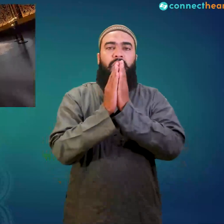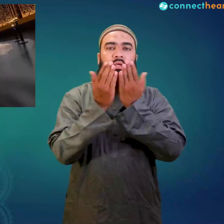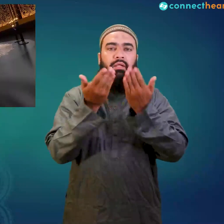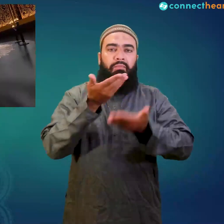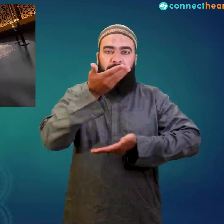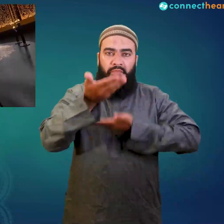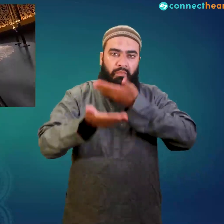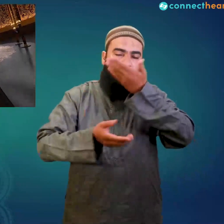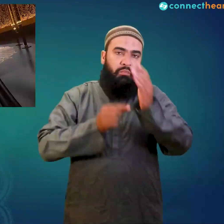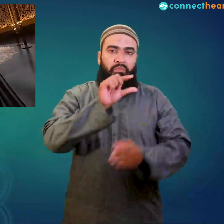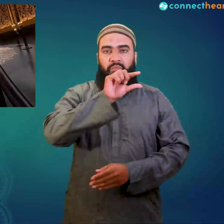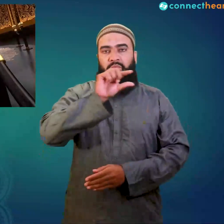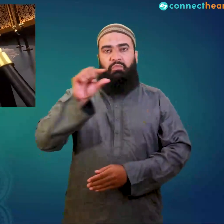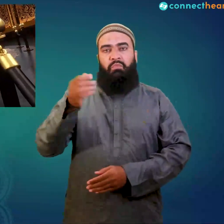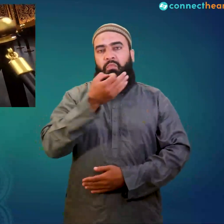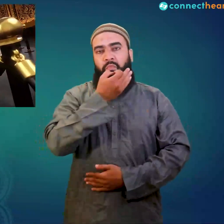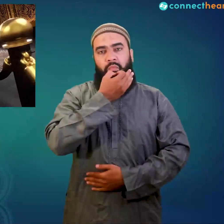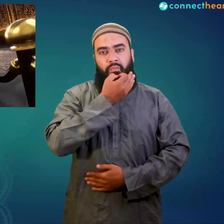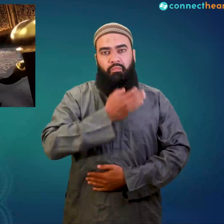افلا